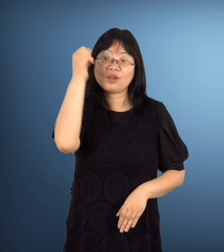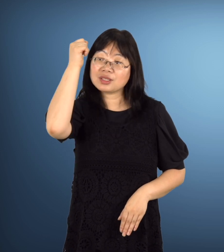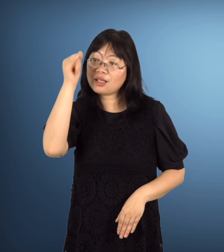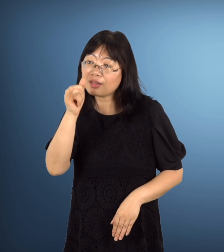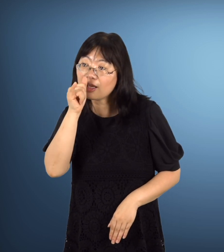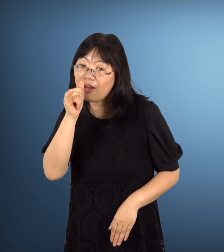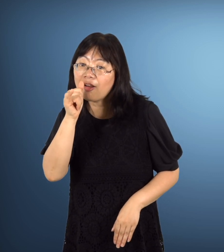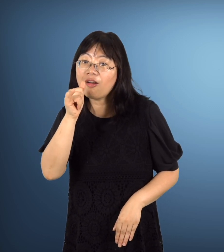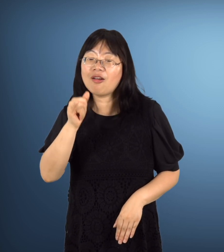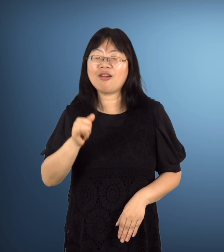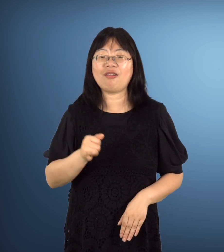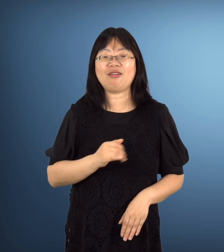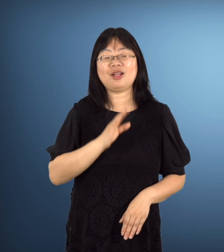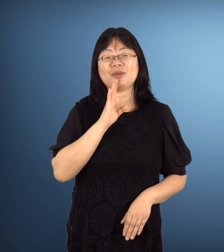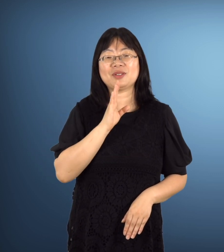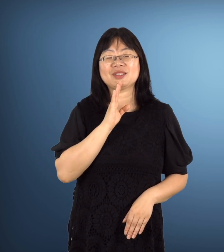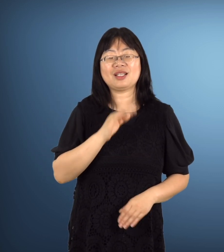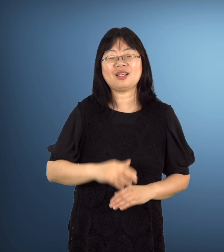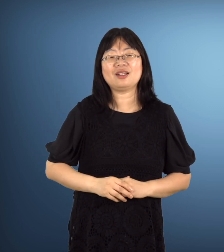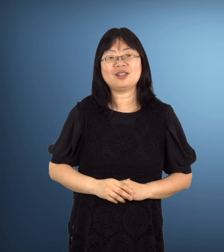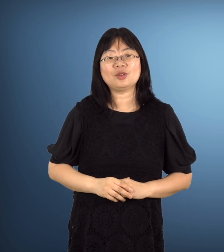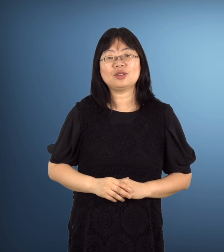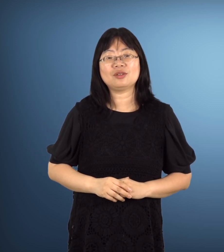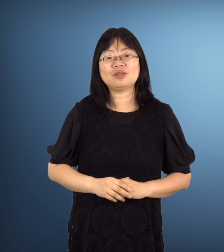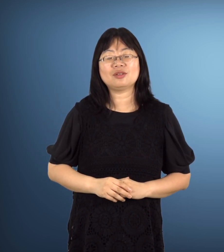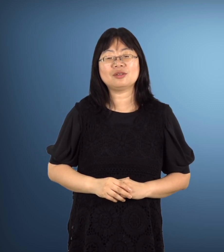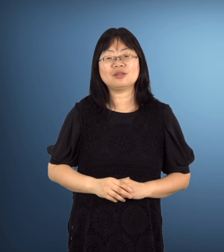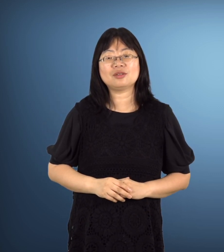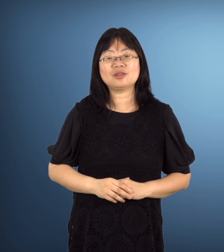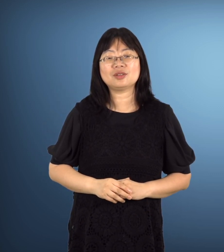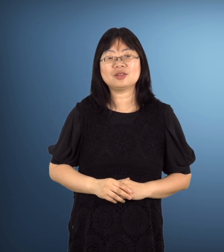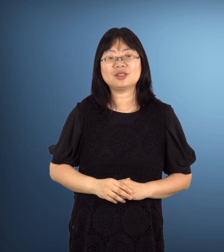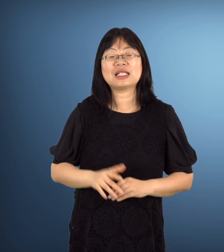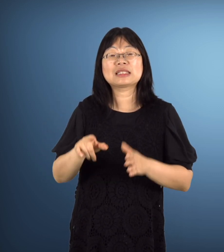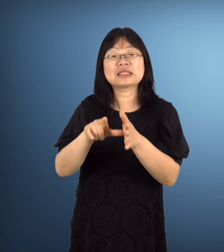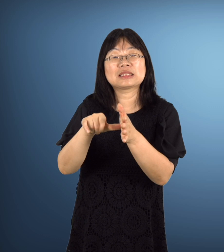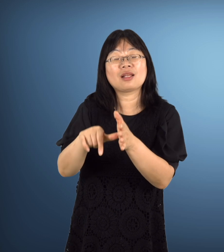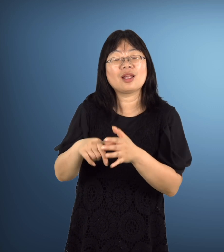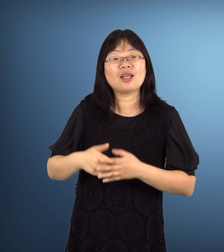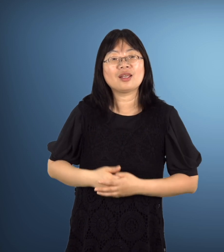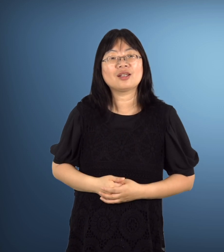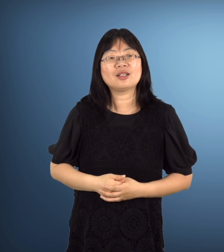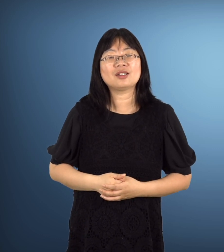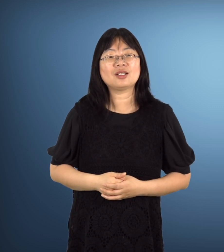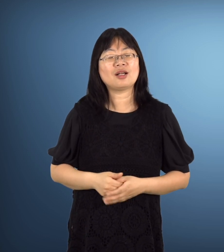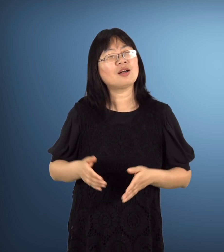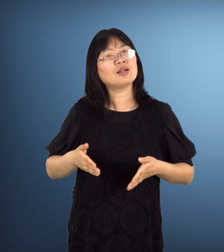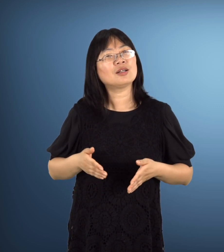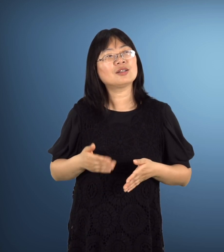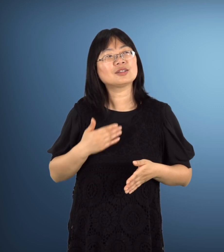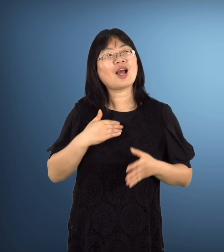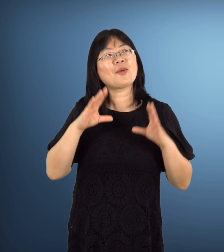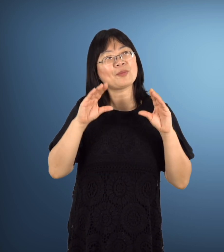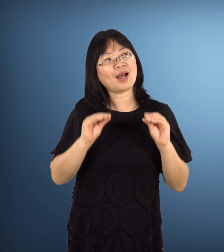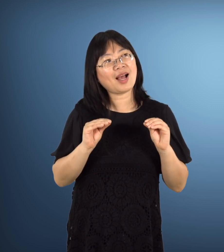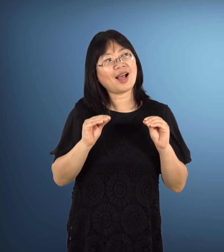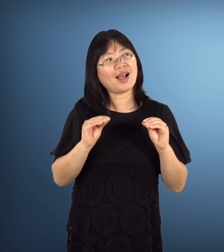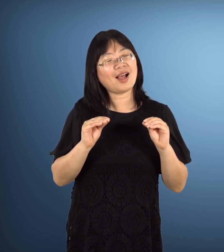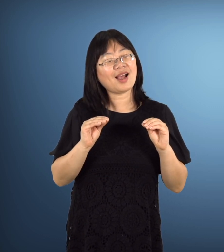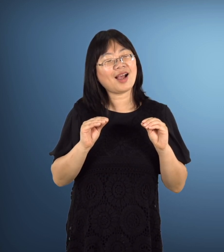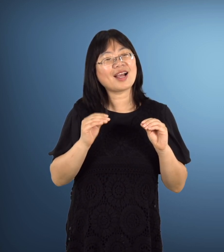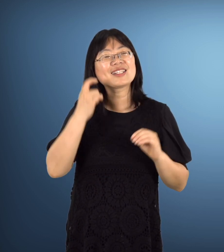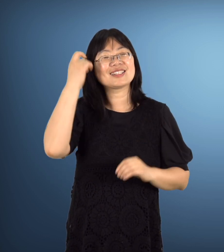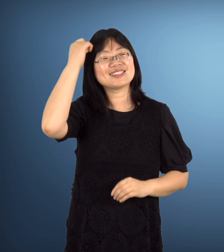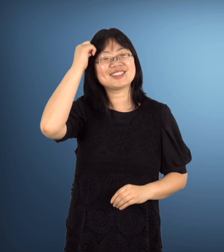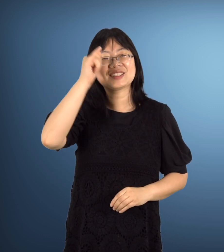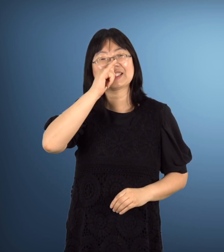기억나세요? 예. 그러고 보니까 그때 나았던 것 같아요. 나았던 것